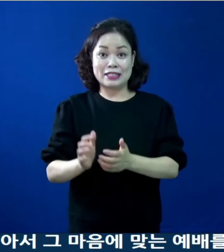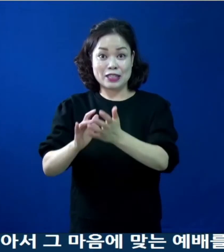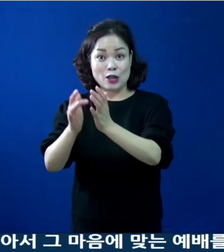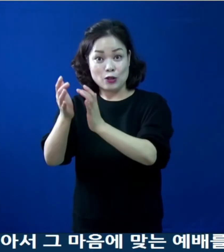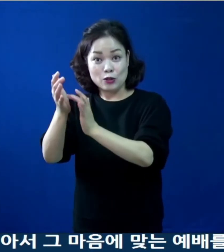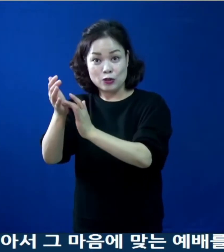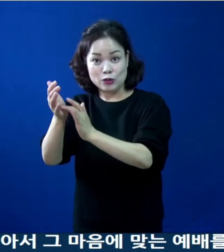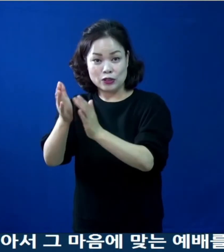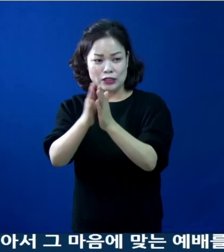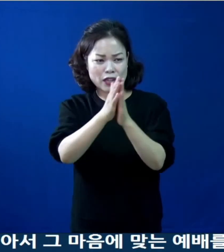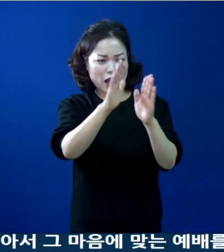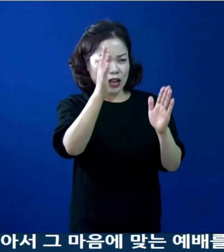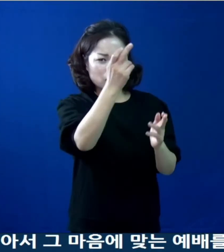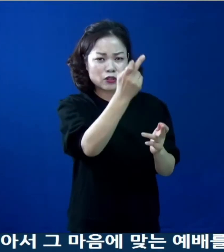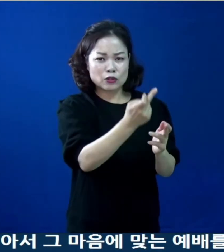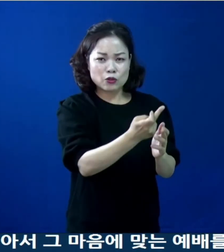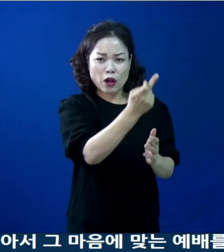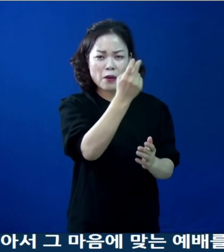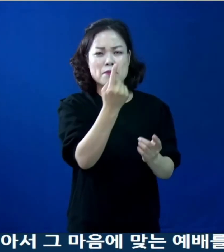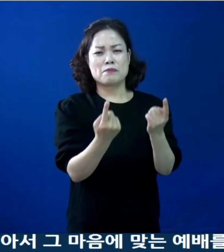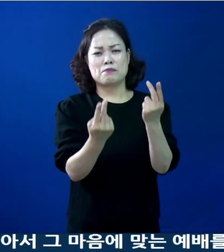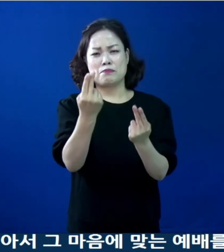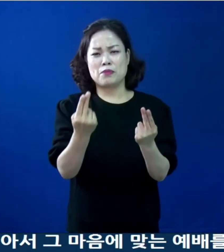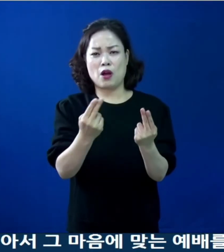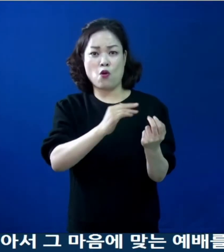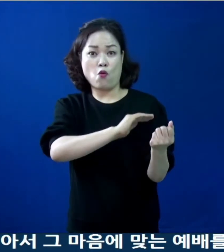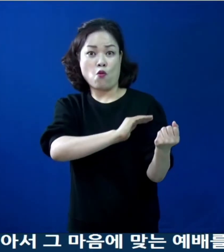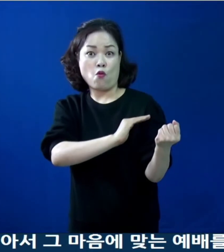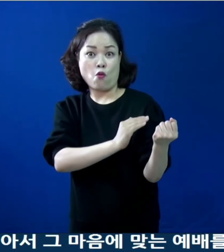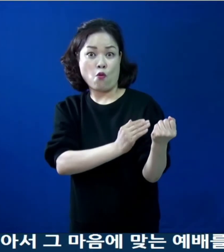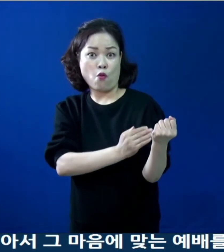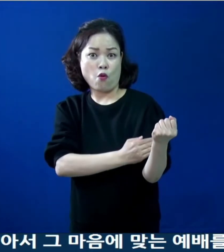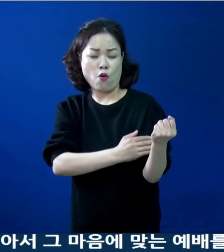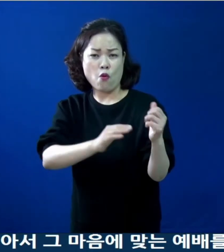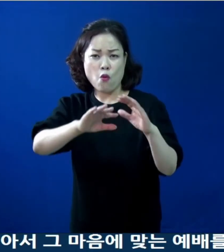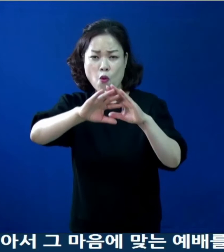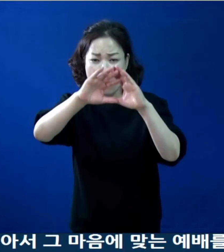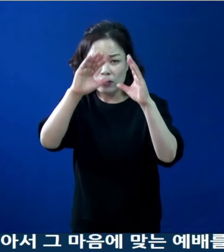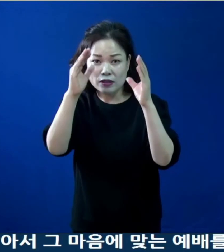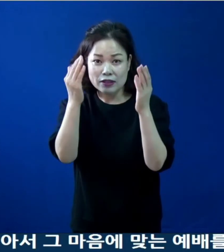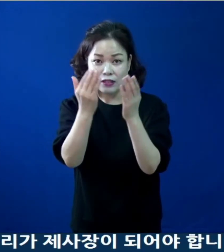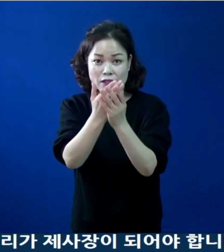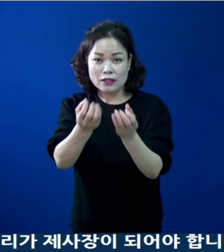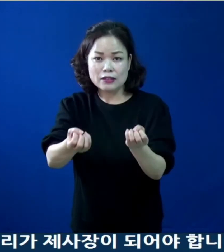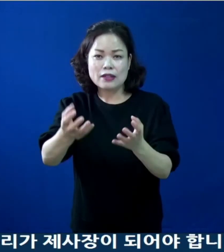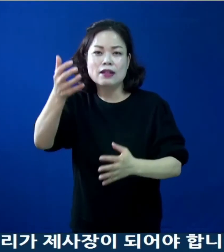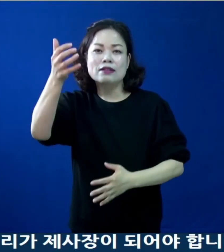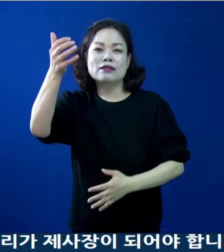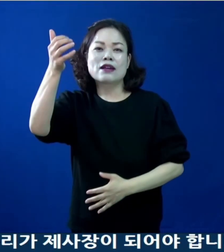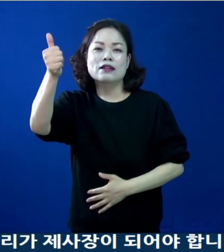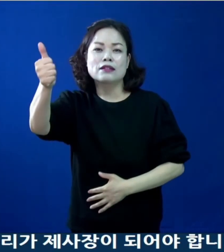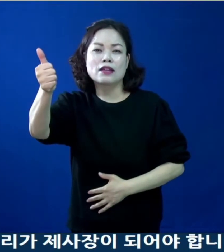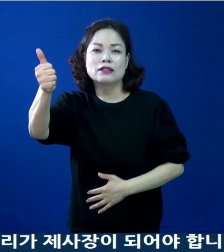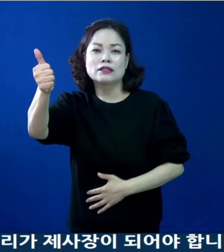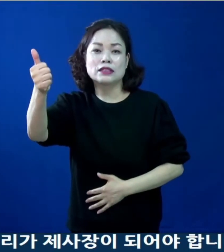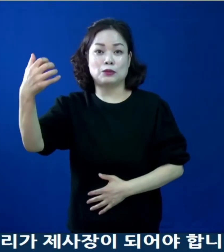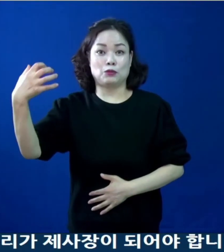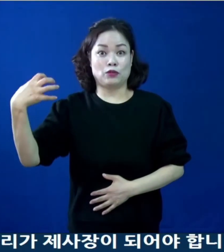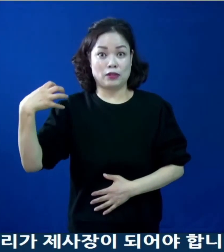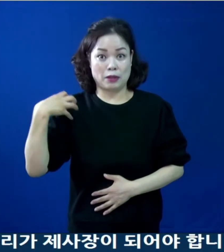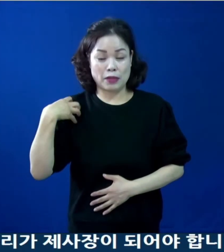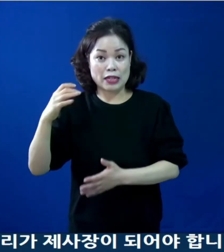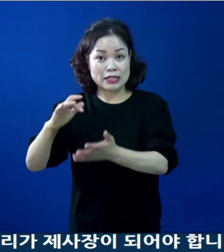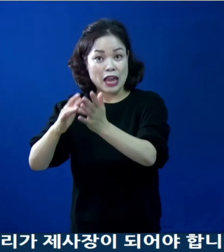예수님은 아론과 비교할 수 없는 권능과 온전한 대제사장의 직분을 수행하셨습니다.